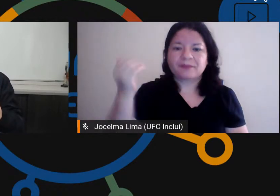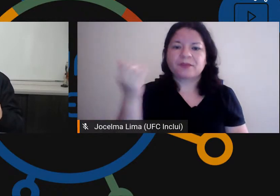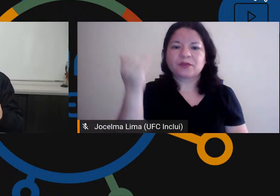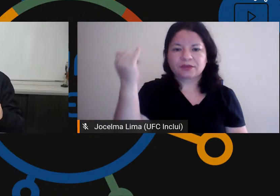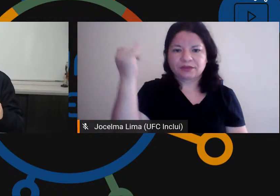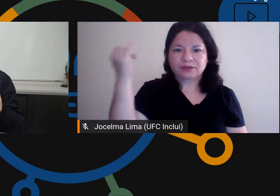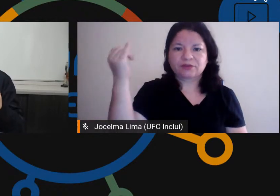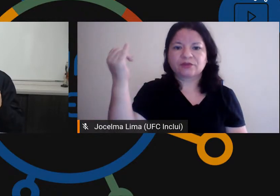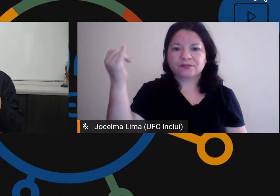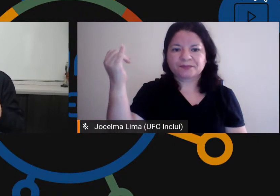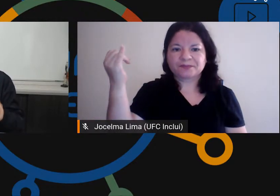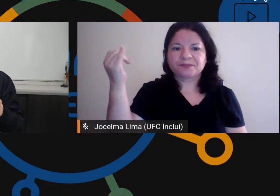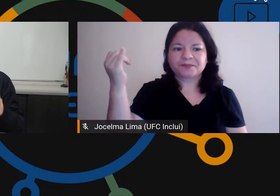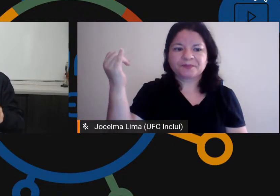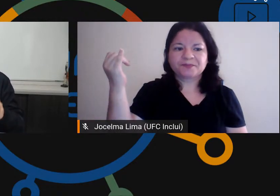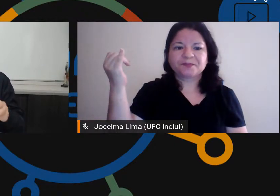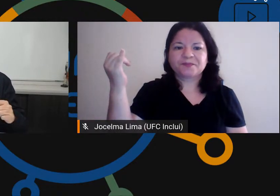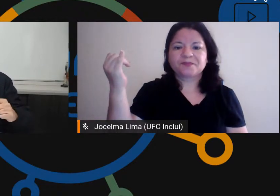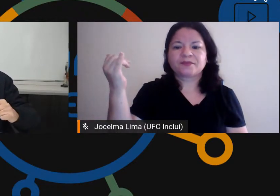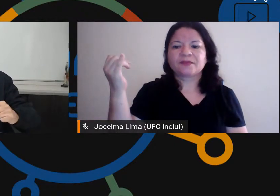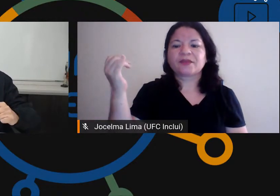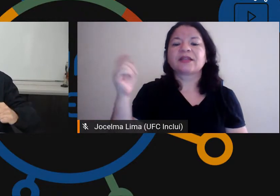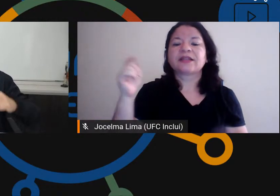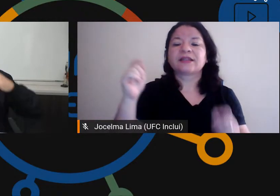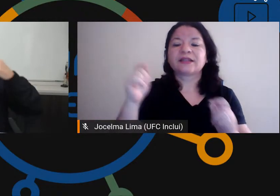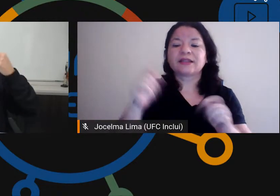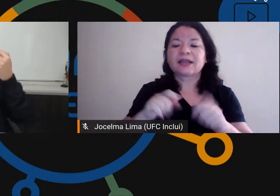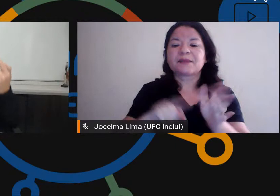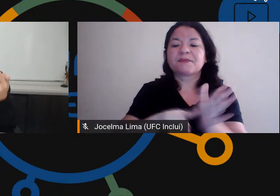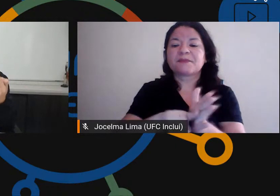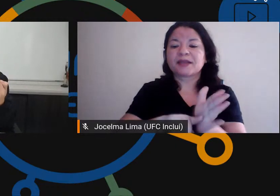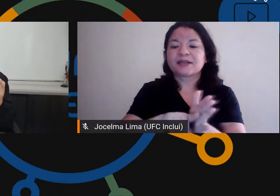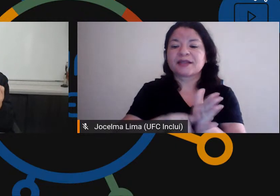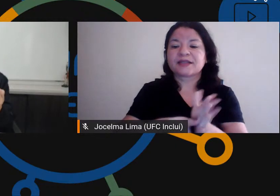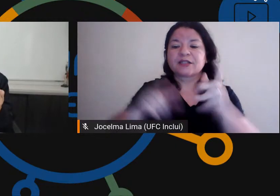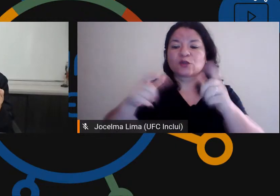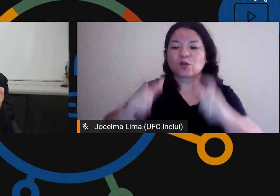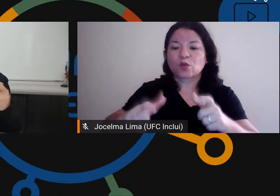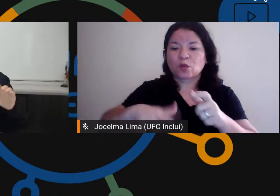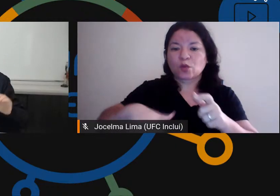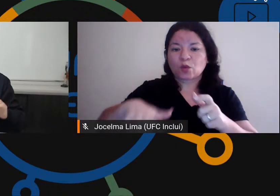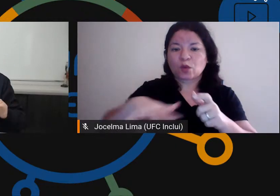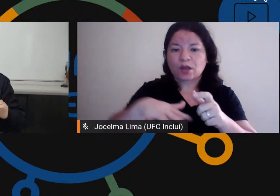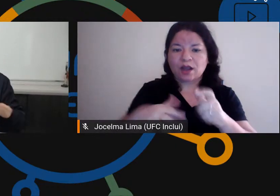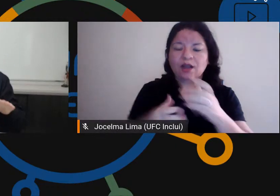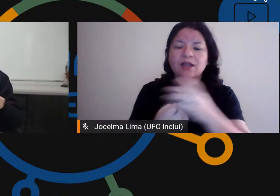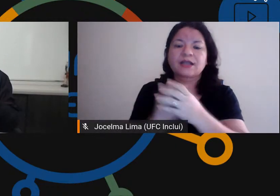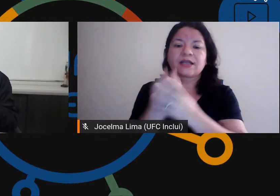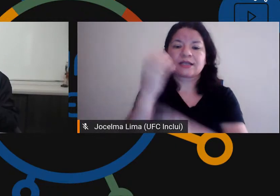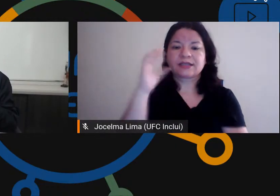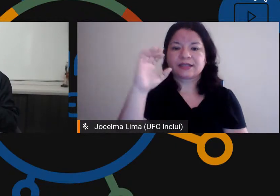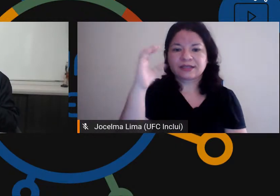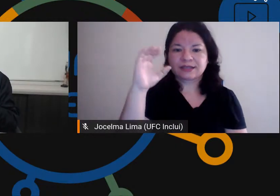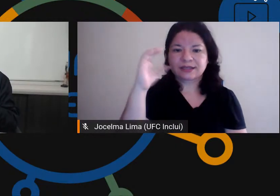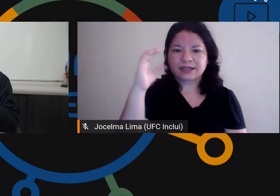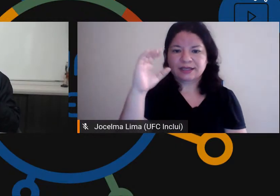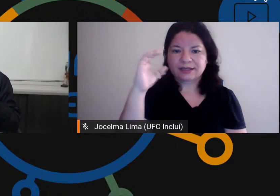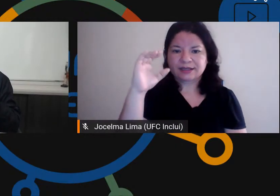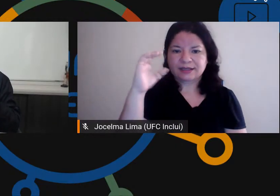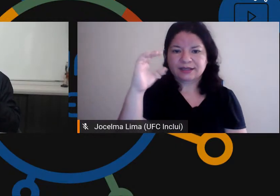locais. Da pesquisa local, nós geramos ciência. Quem faz só